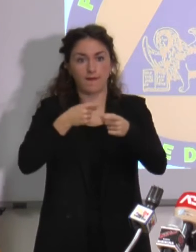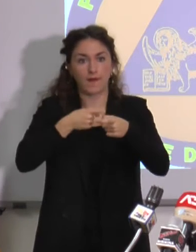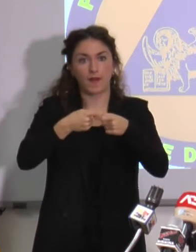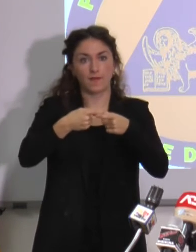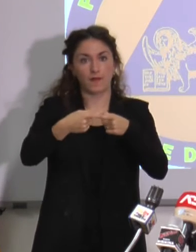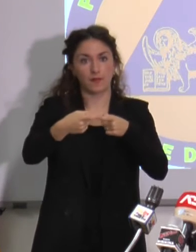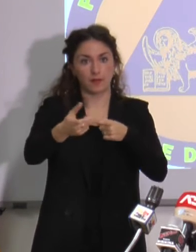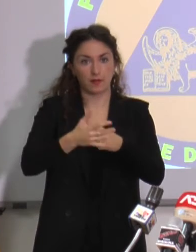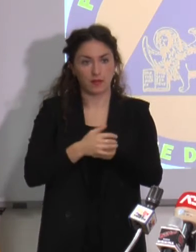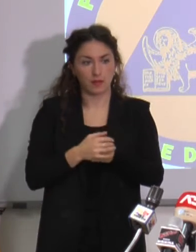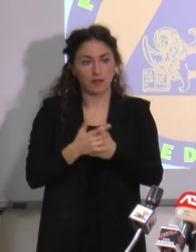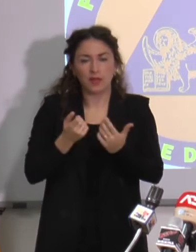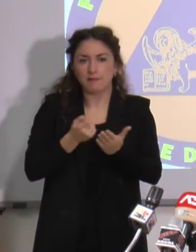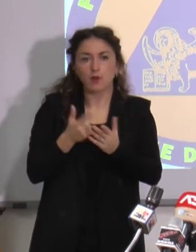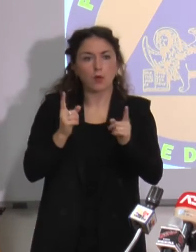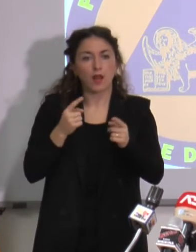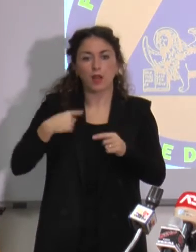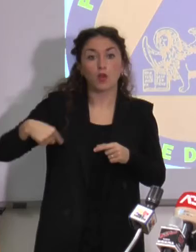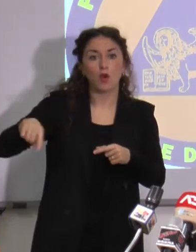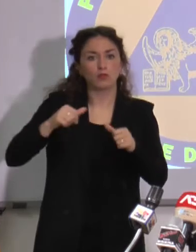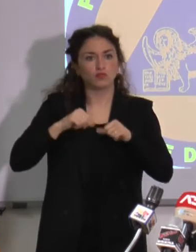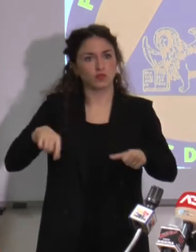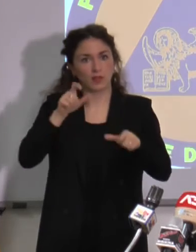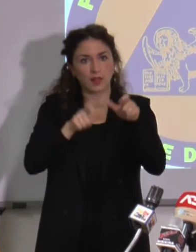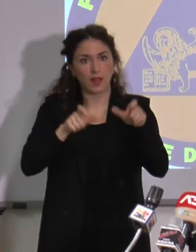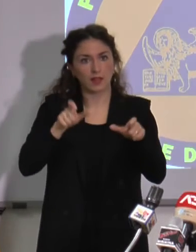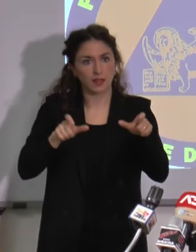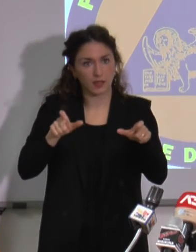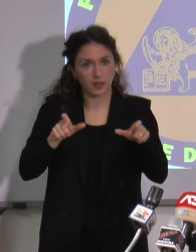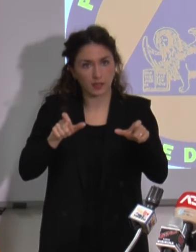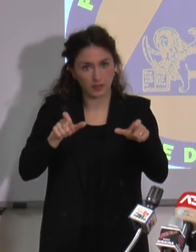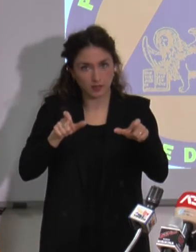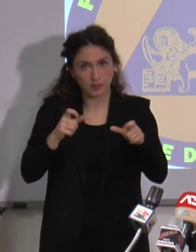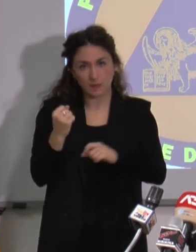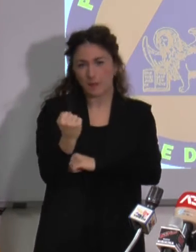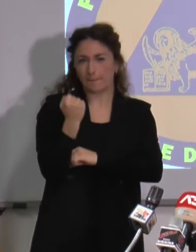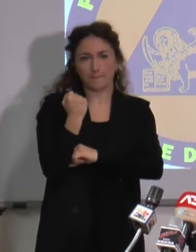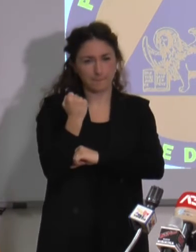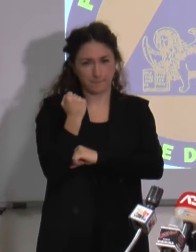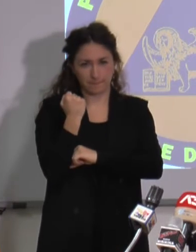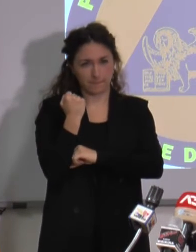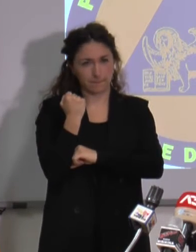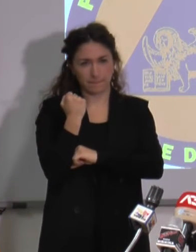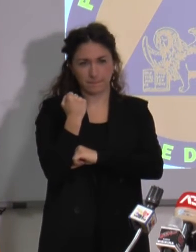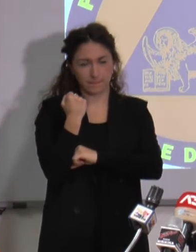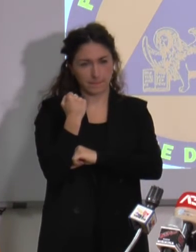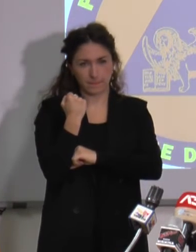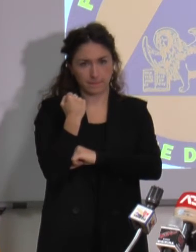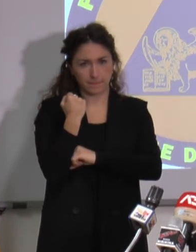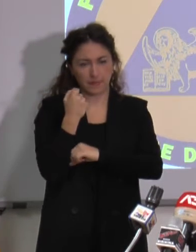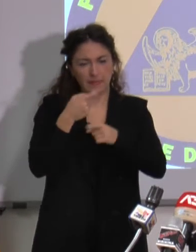quindi è fondamentale che tutti noi cittadini adesso veramente pancia a terra stringere i denti e fare in modo di evitare